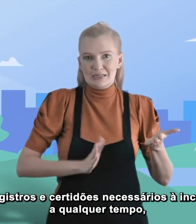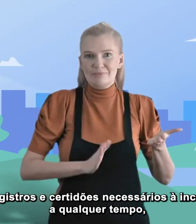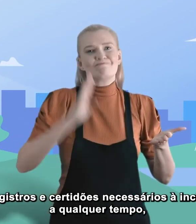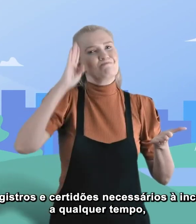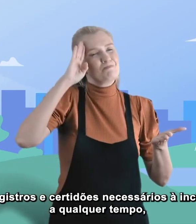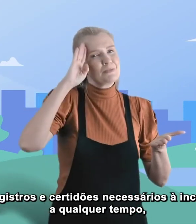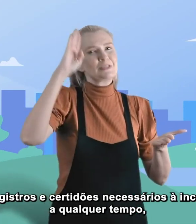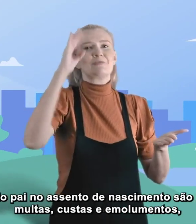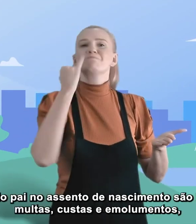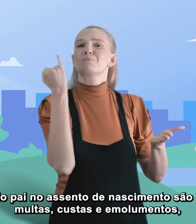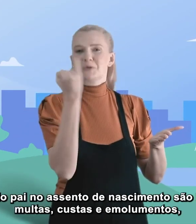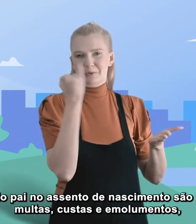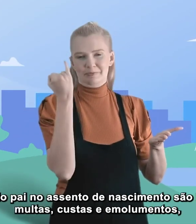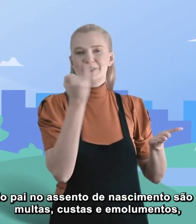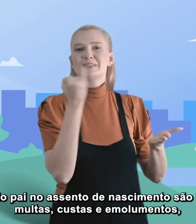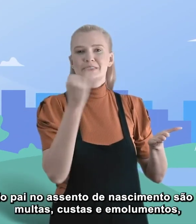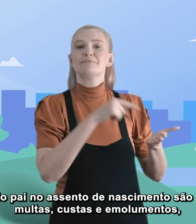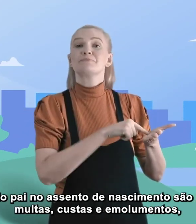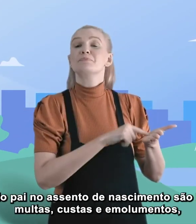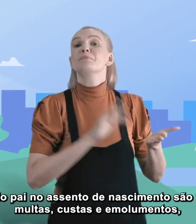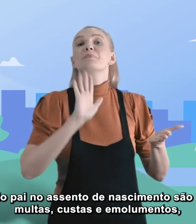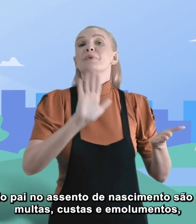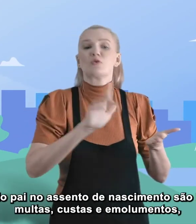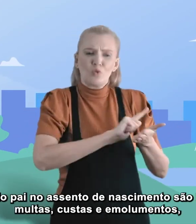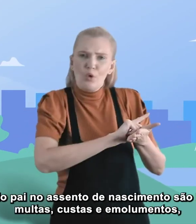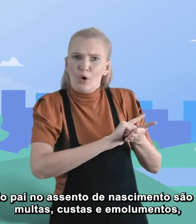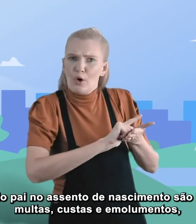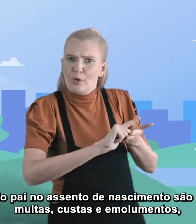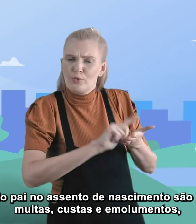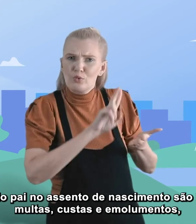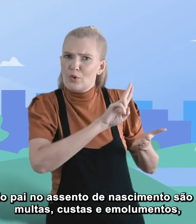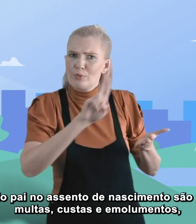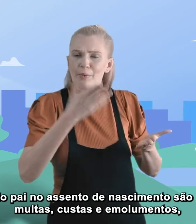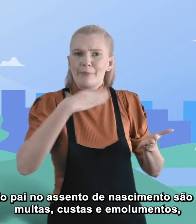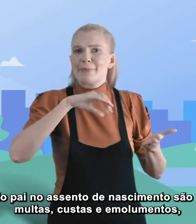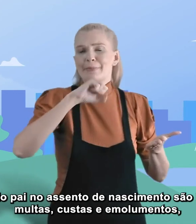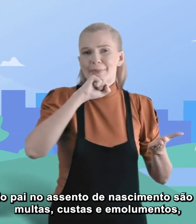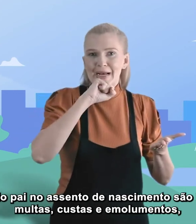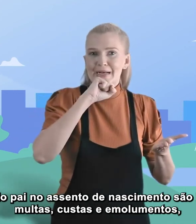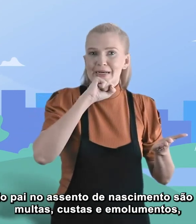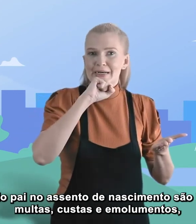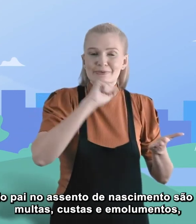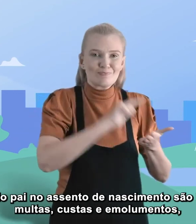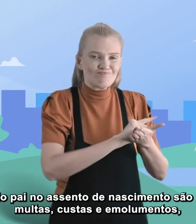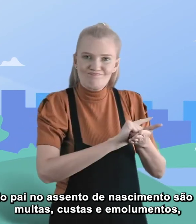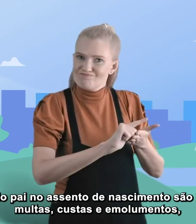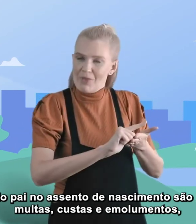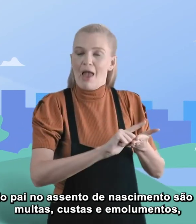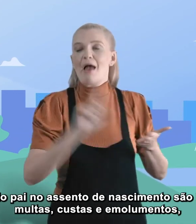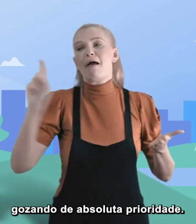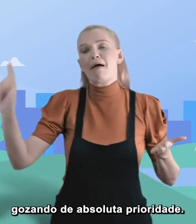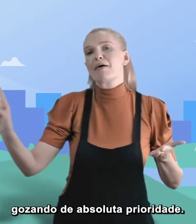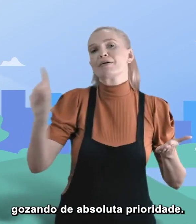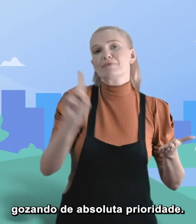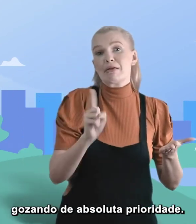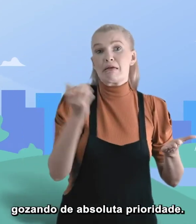qualquer tempo, do nome do pai no assento de nascimento são isentos de multas, custas e emolumentos, gozando de